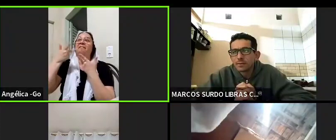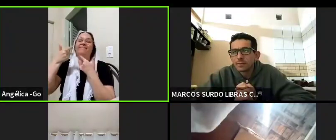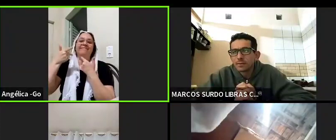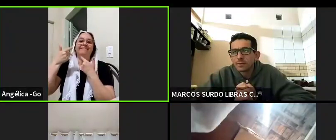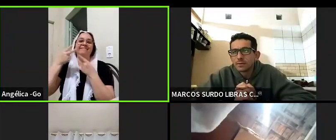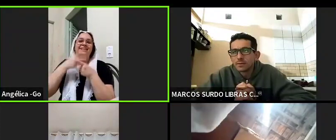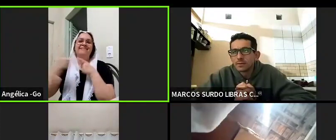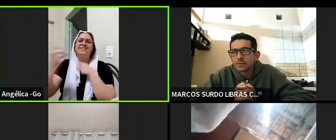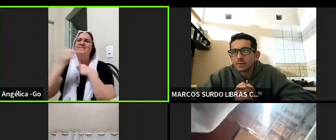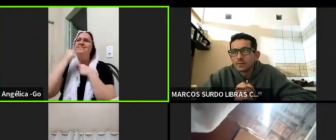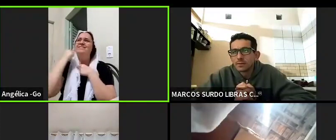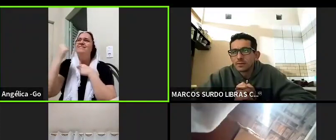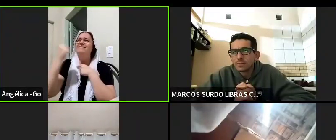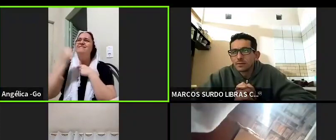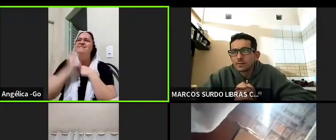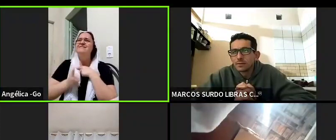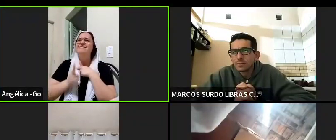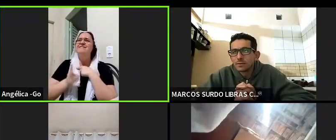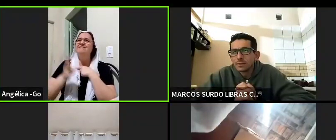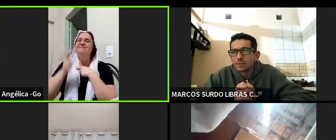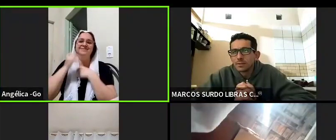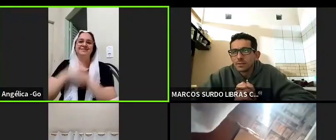Você está entendendo que você não vai perder?